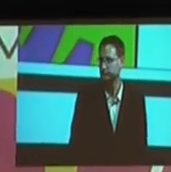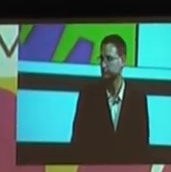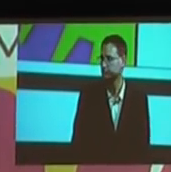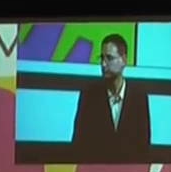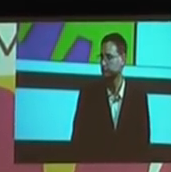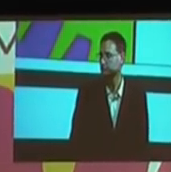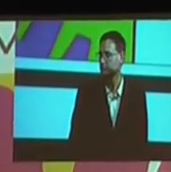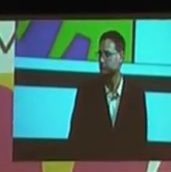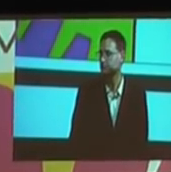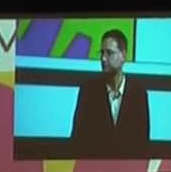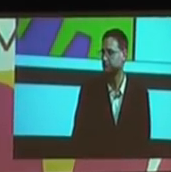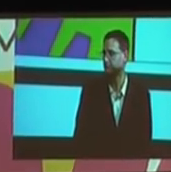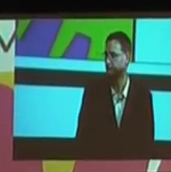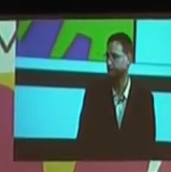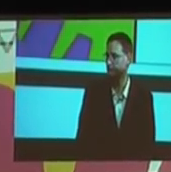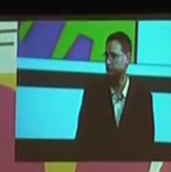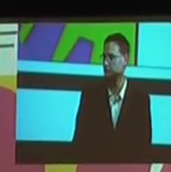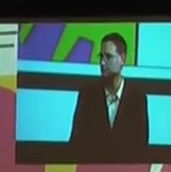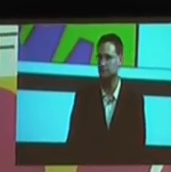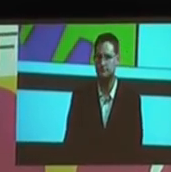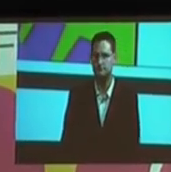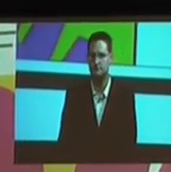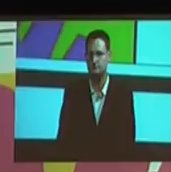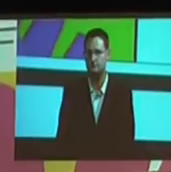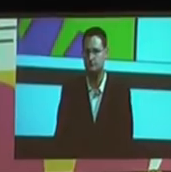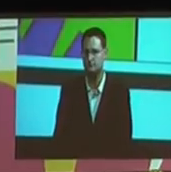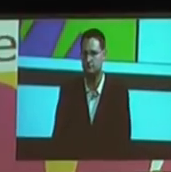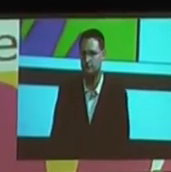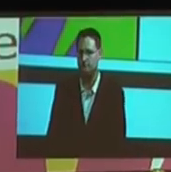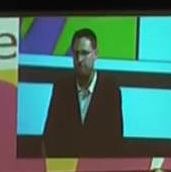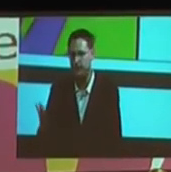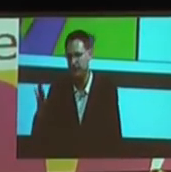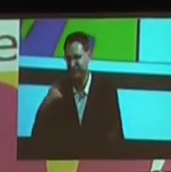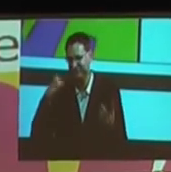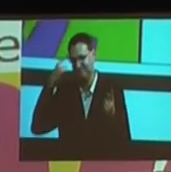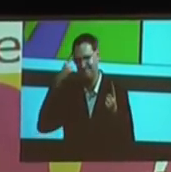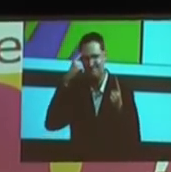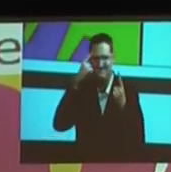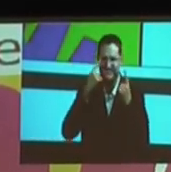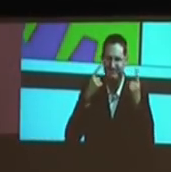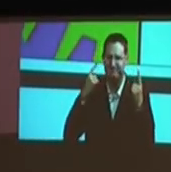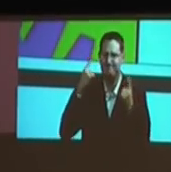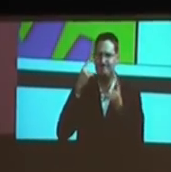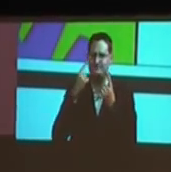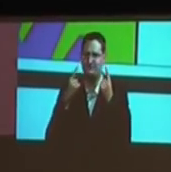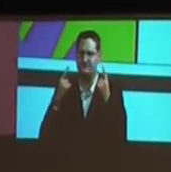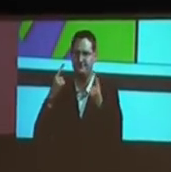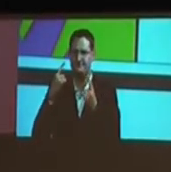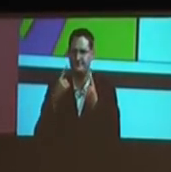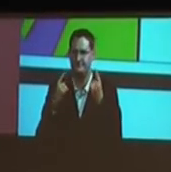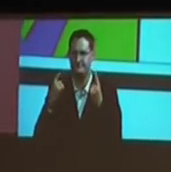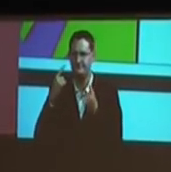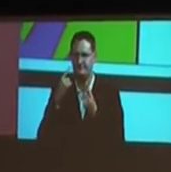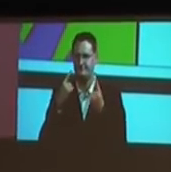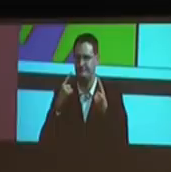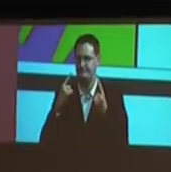das früher waren. Und dass man sich dann auch schneller abwendet und komplett neue Wege einschlägt. Ja, wir werden jetzt mal überlegen,